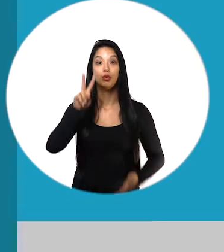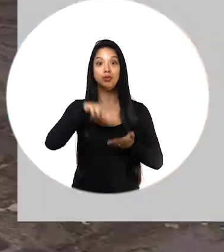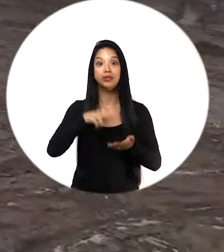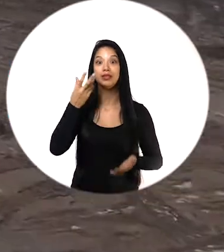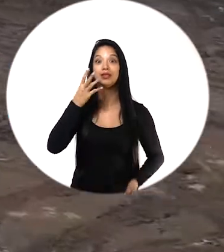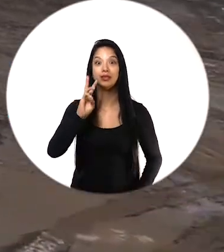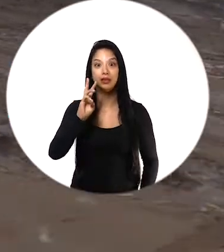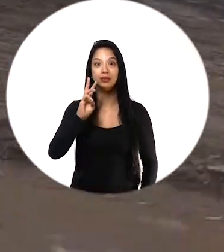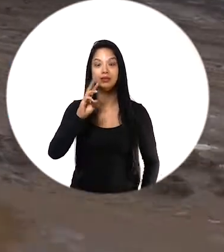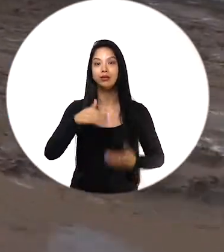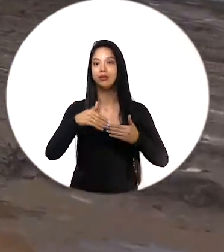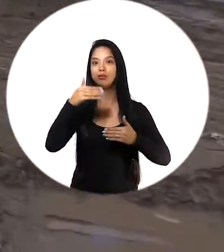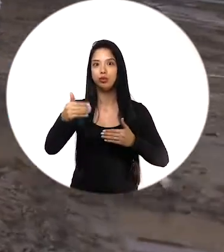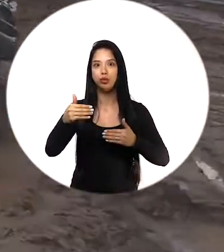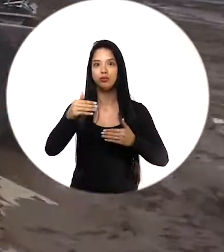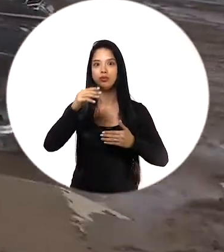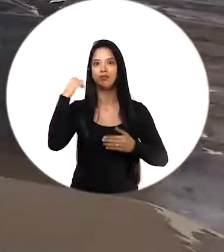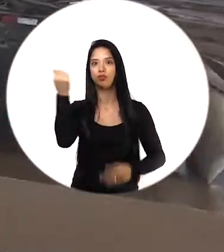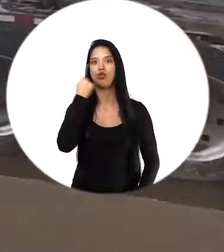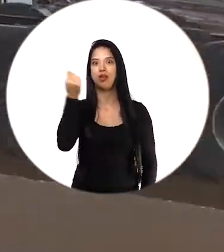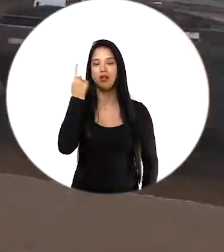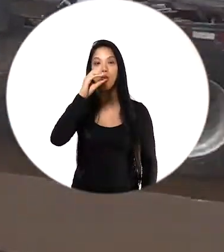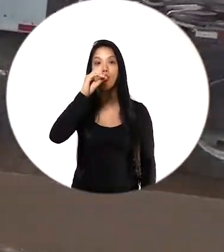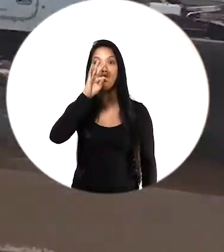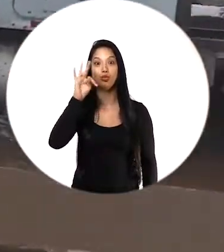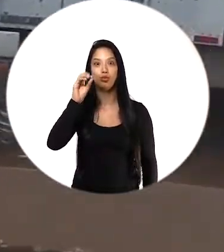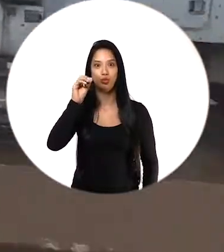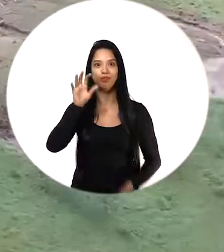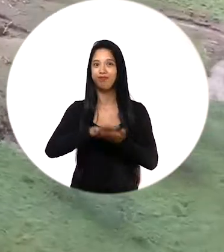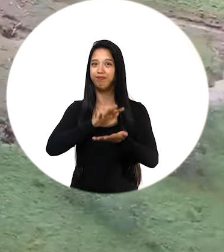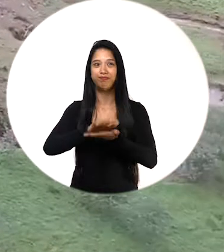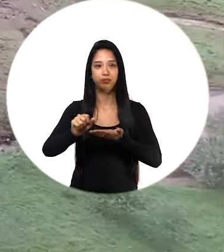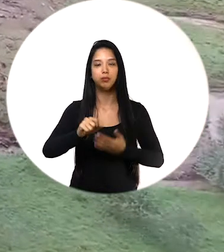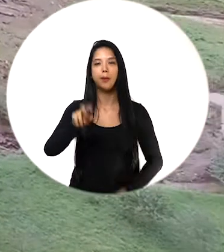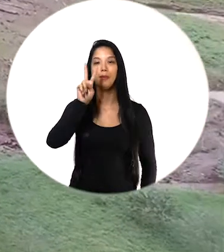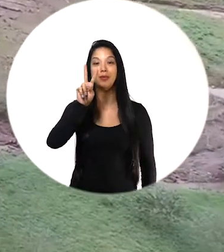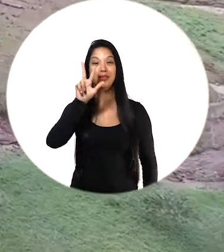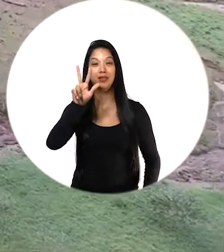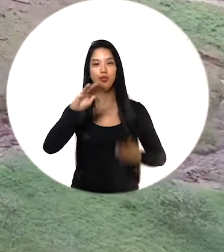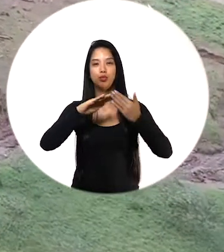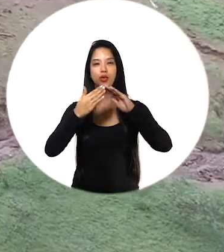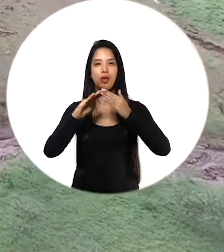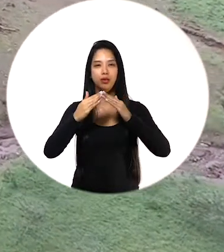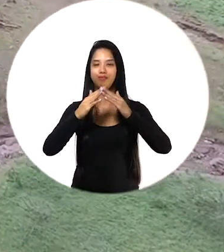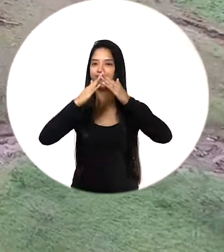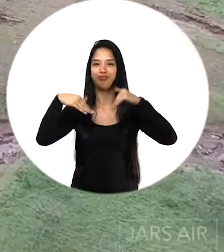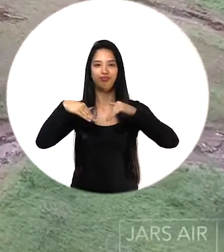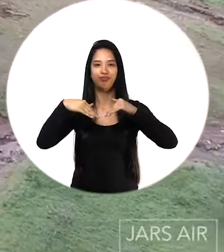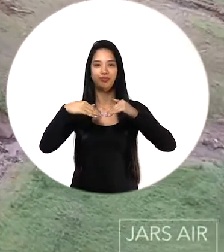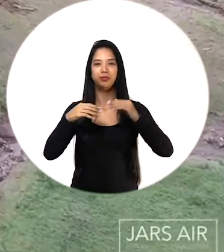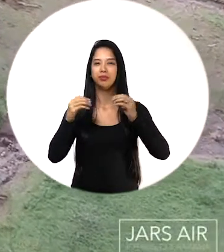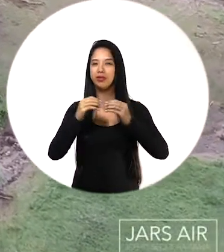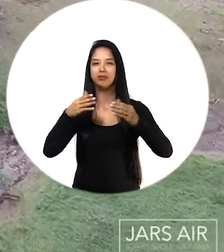A su paso por Costa Rica, en octubre de 2016, el huracán Otto dejó 23 comunidades aisladas, siendo Upala uno